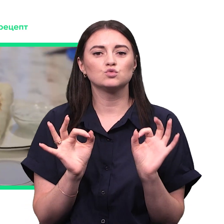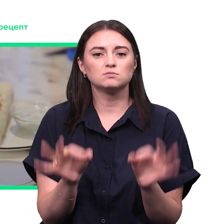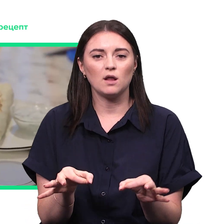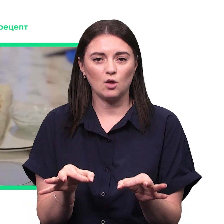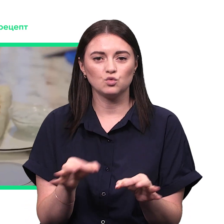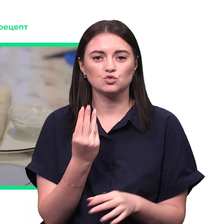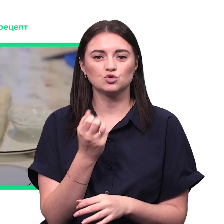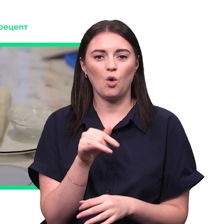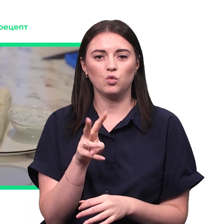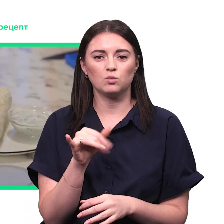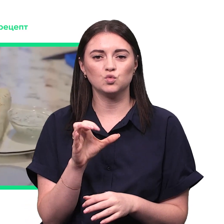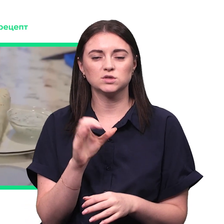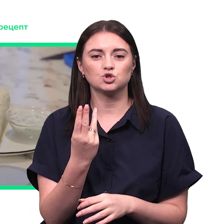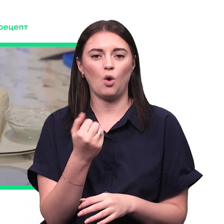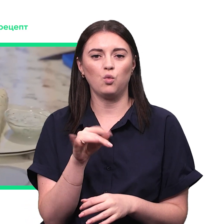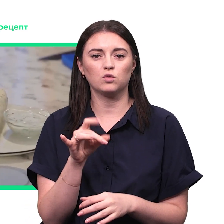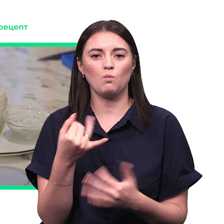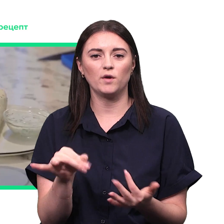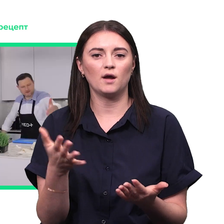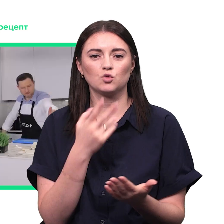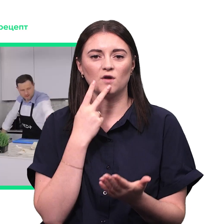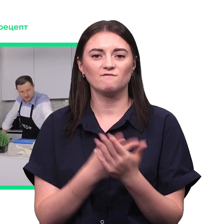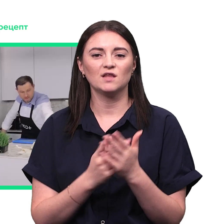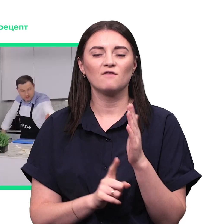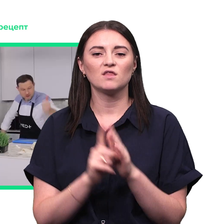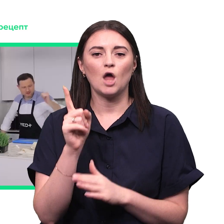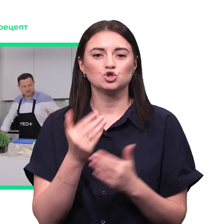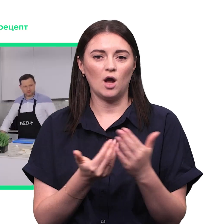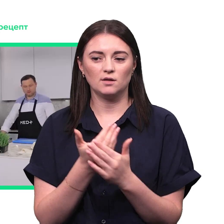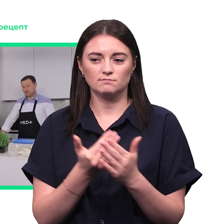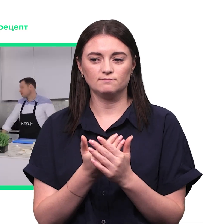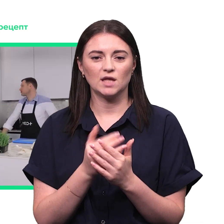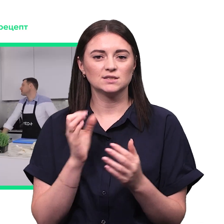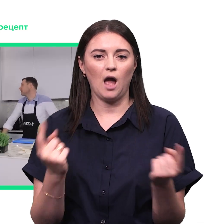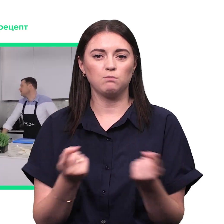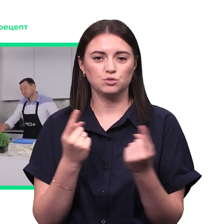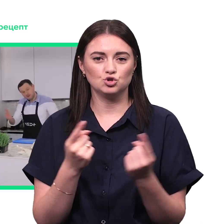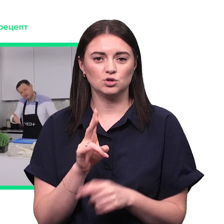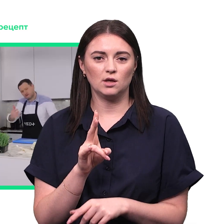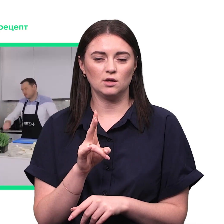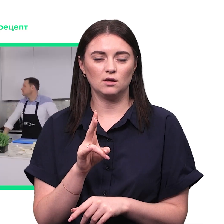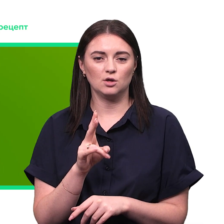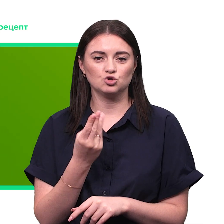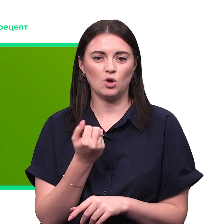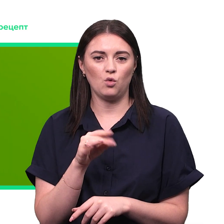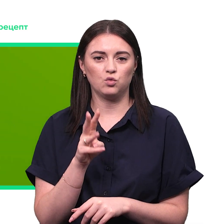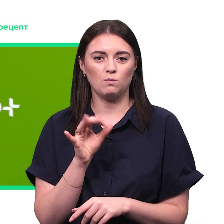сбалансированную шаурму с шаурмой, которую вы видели в начале выпуска, с обычной шаурмой. Доктор Тигран, вам